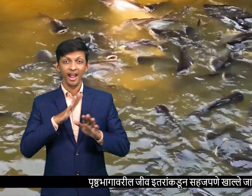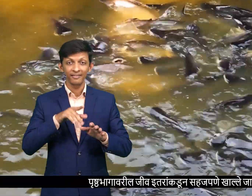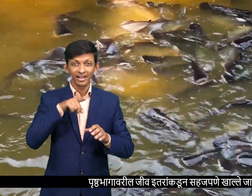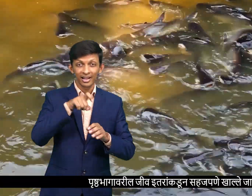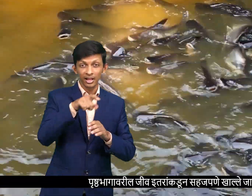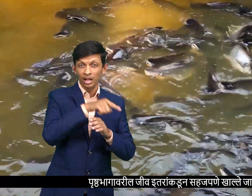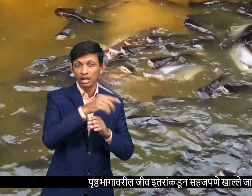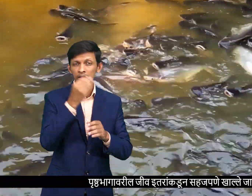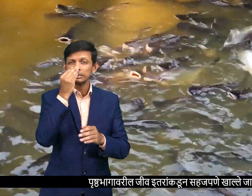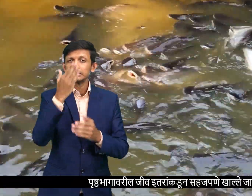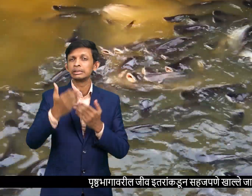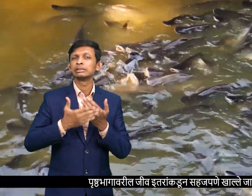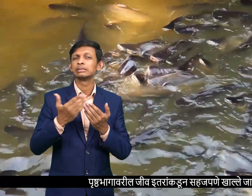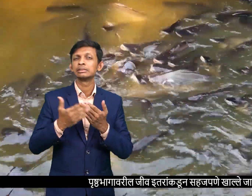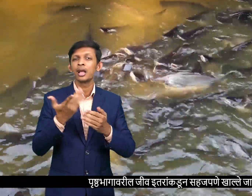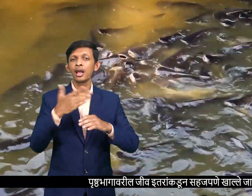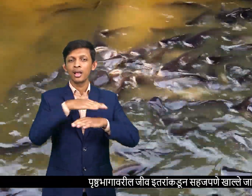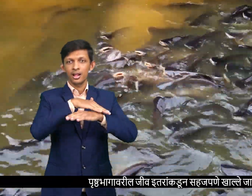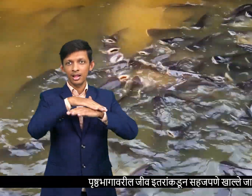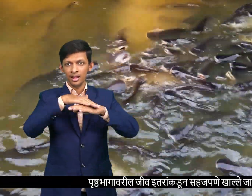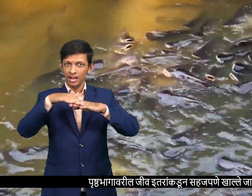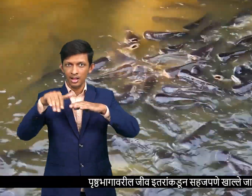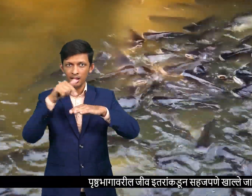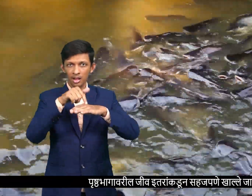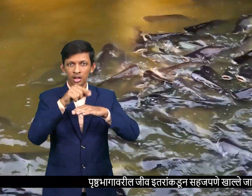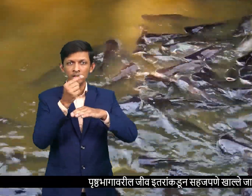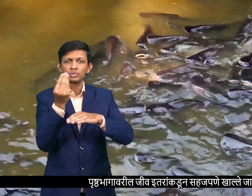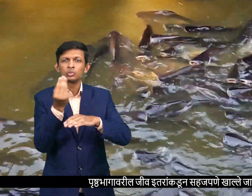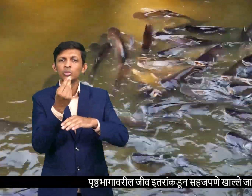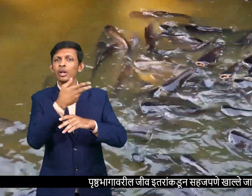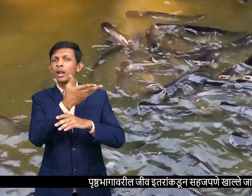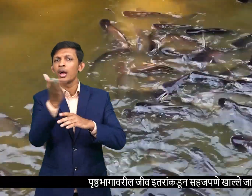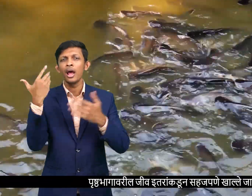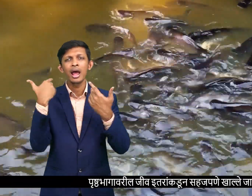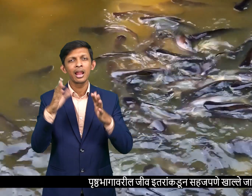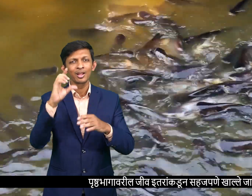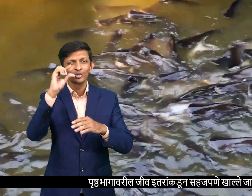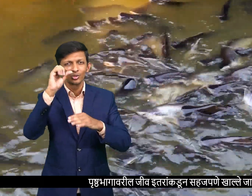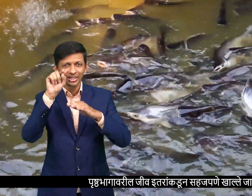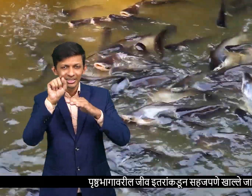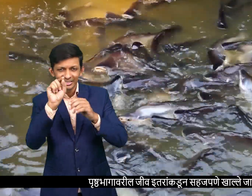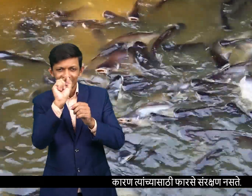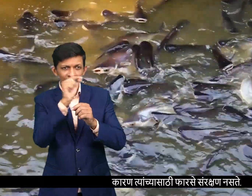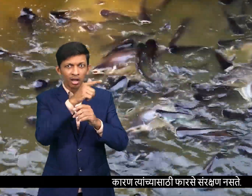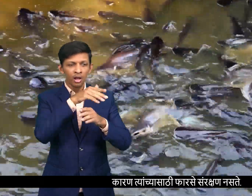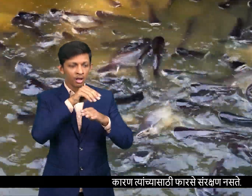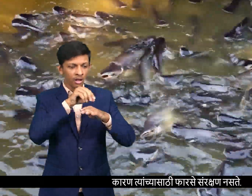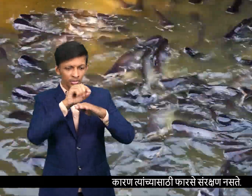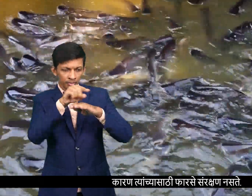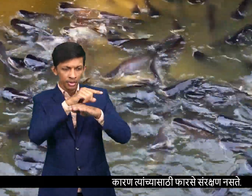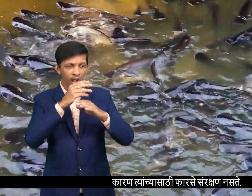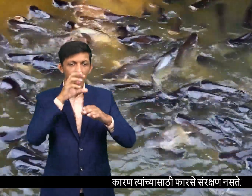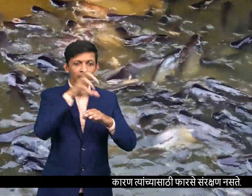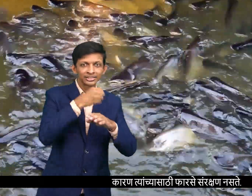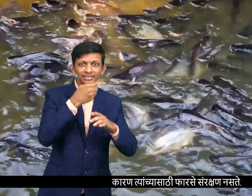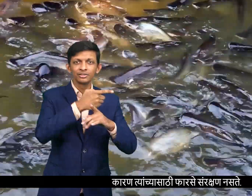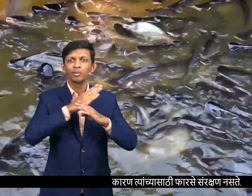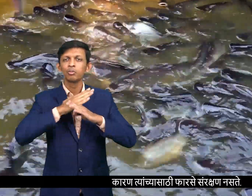पृष्ठभागावरील जीव इतरांकडून सहजपणे खाल्ले जातात कारण त्यांच्यासाठी फारसे